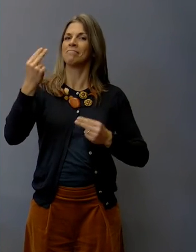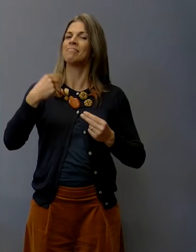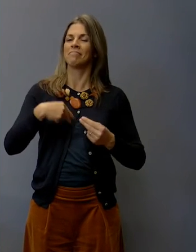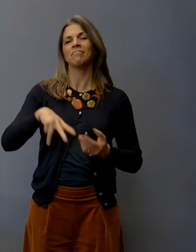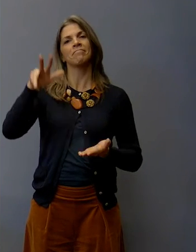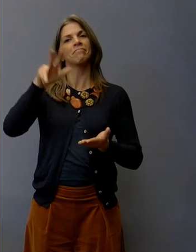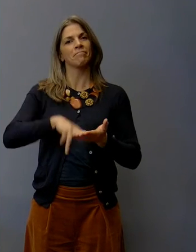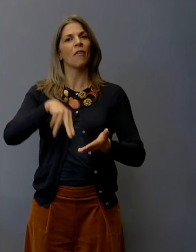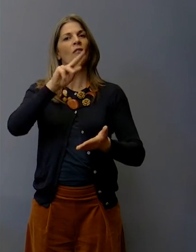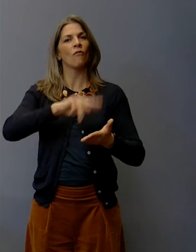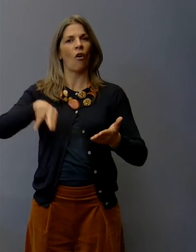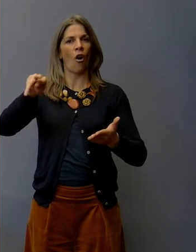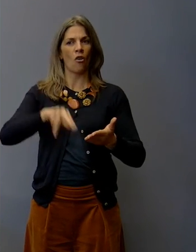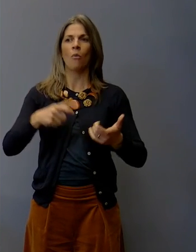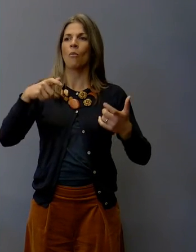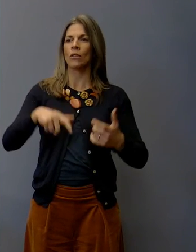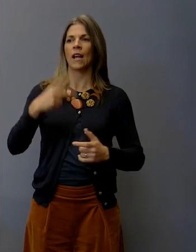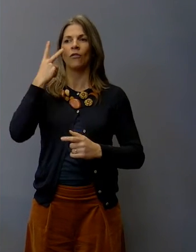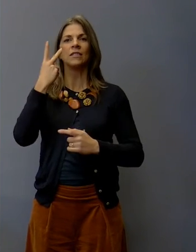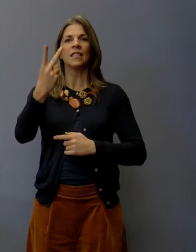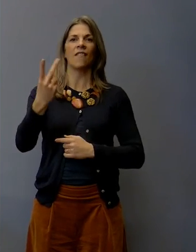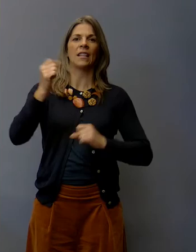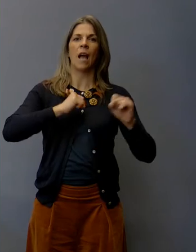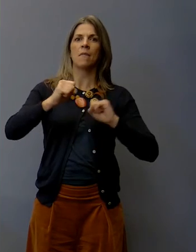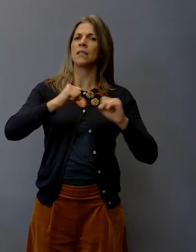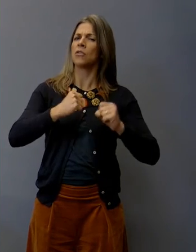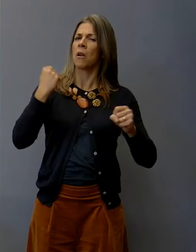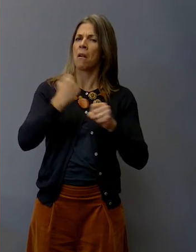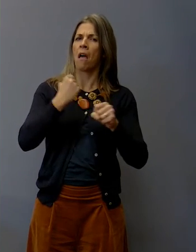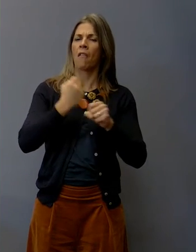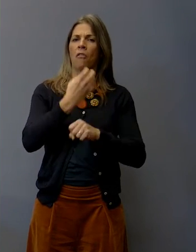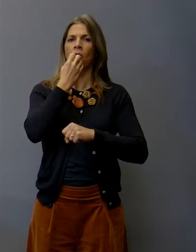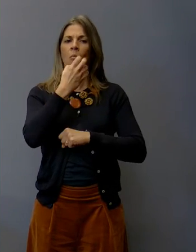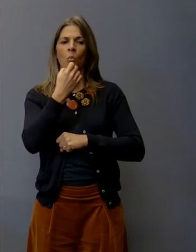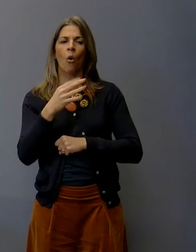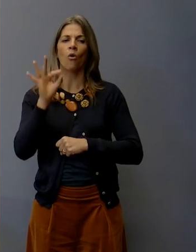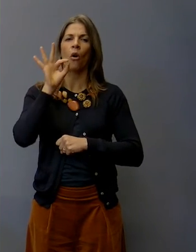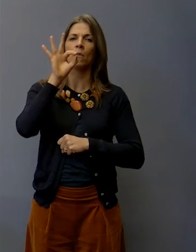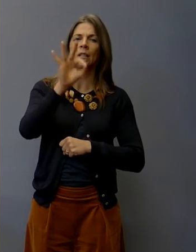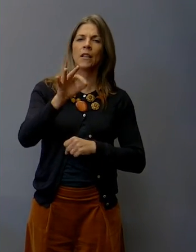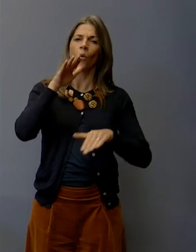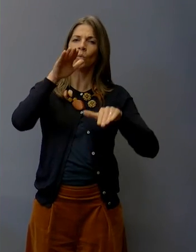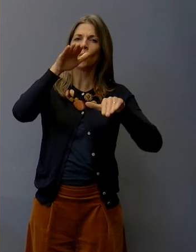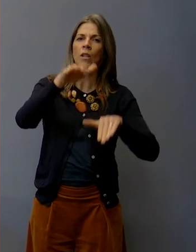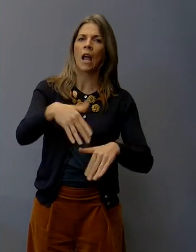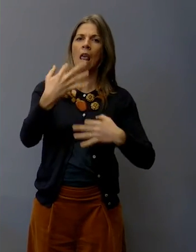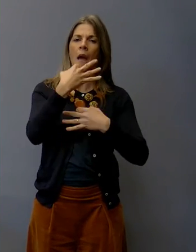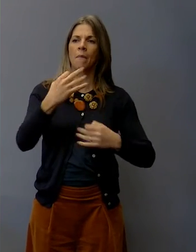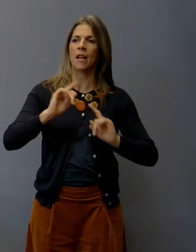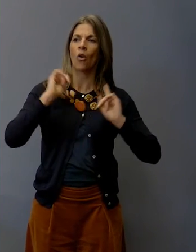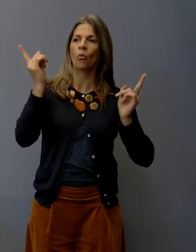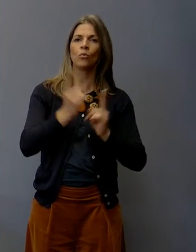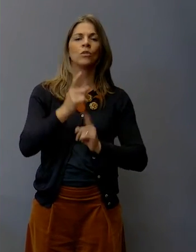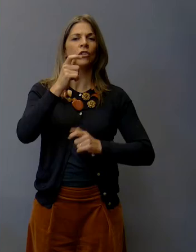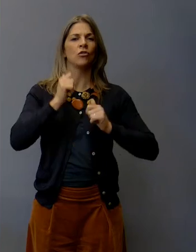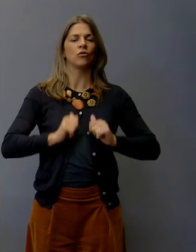che dimostra come sia fortemente orientato alla tutela e al bene comune di tutti i cittadini genovesi